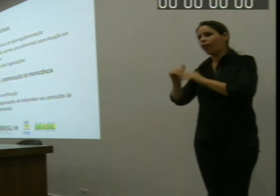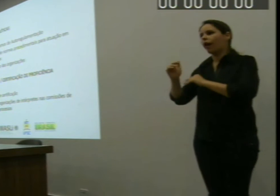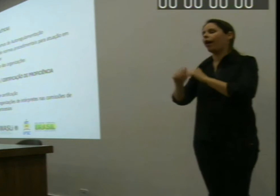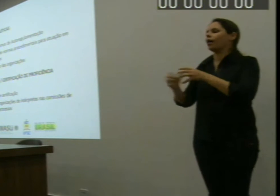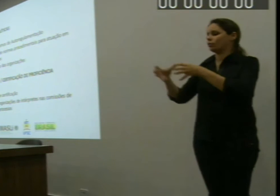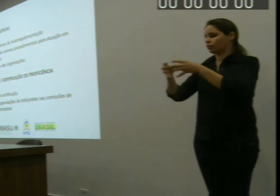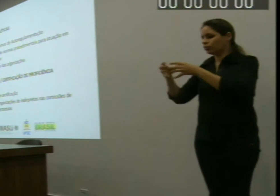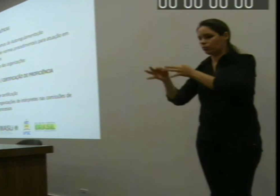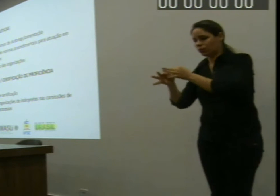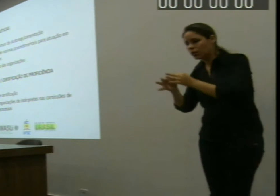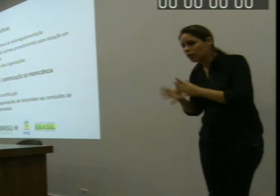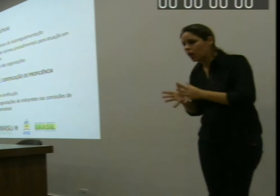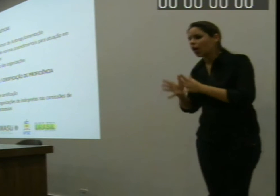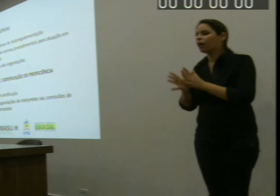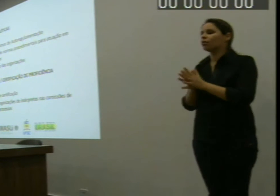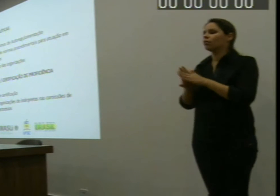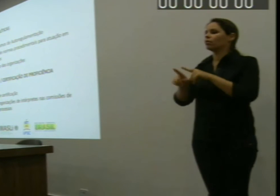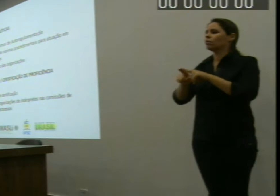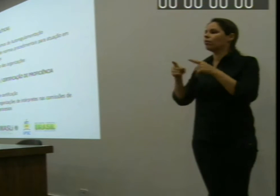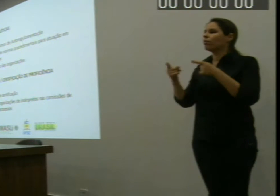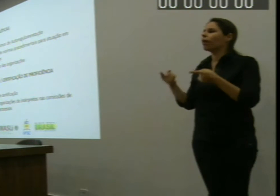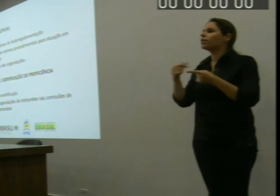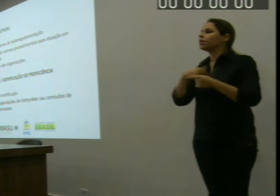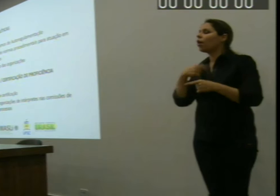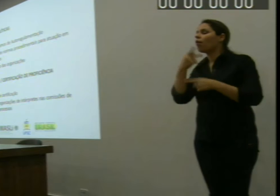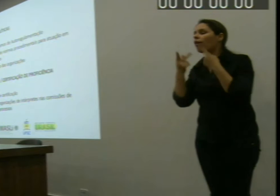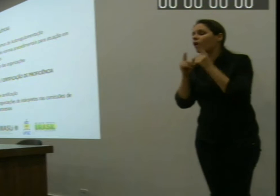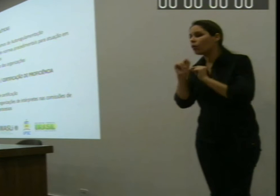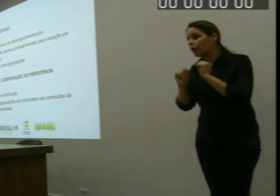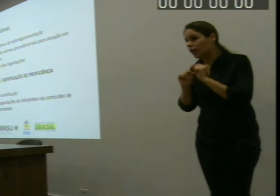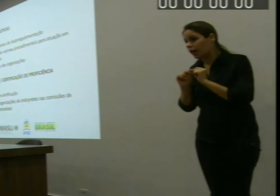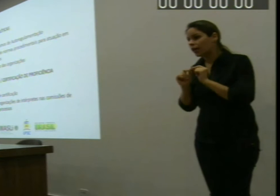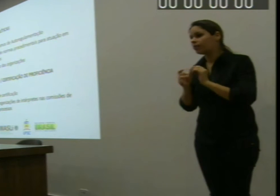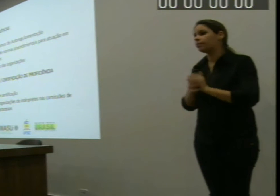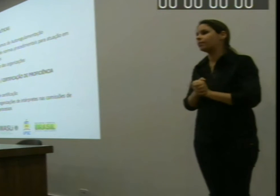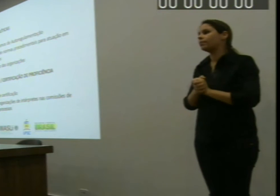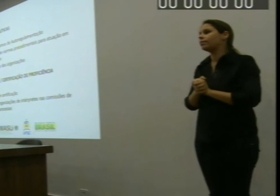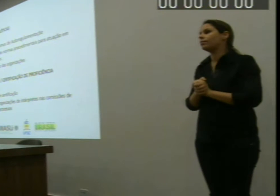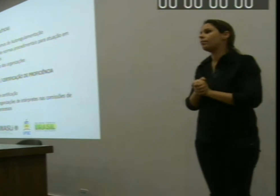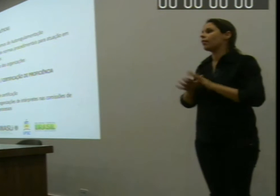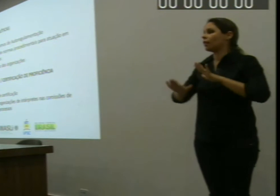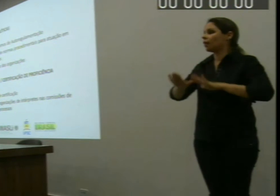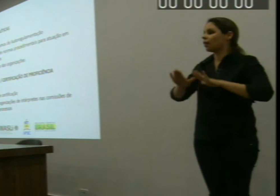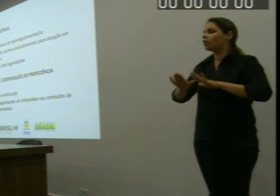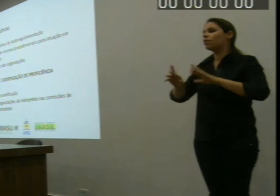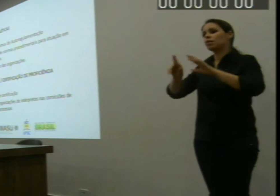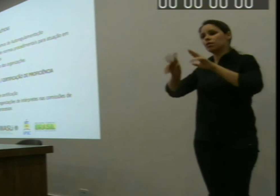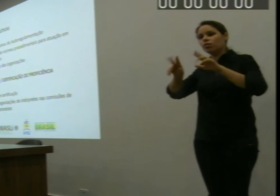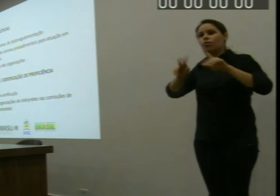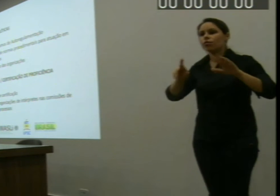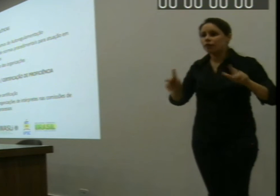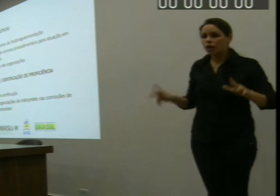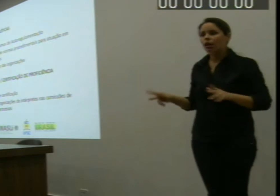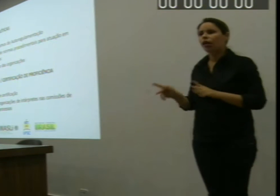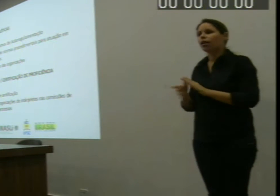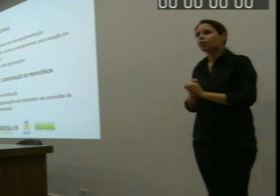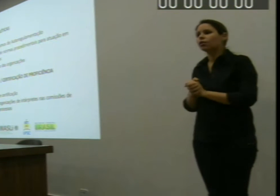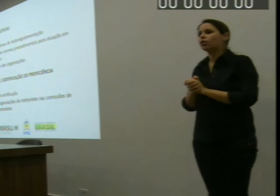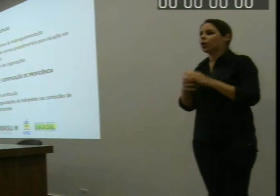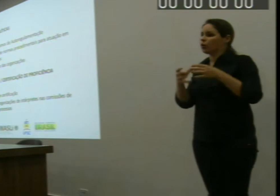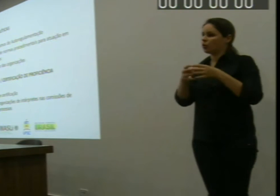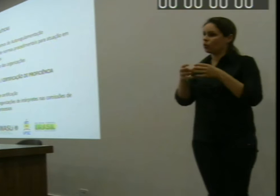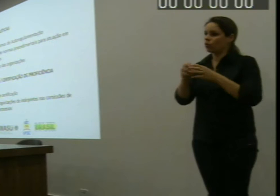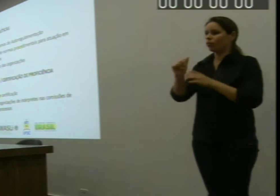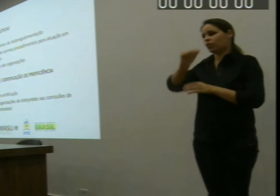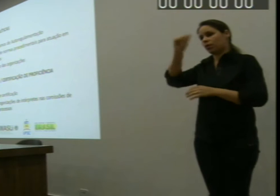me refiro a a a atividades a a a a uma existência um pouco mais simplório até Infelizmente